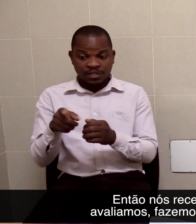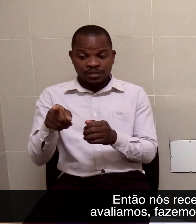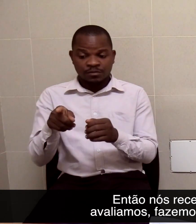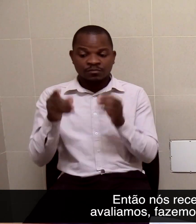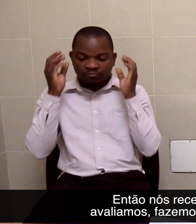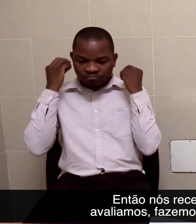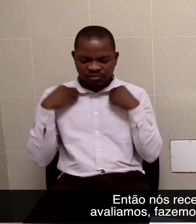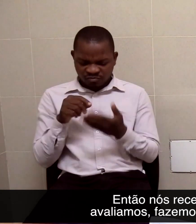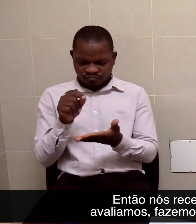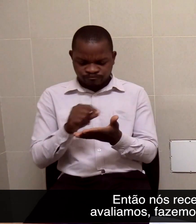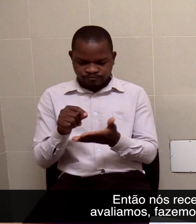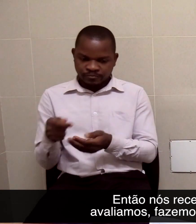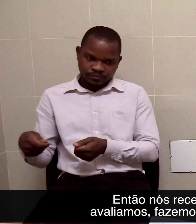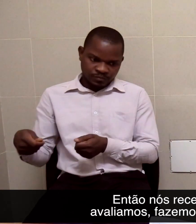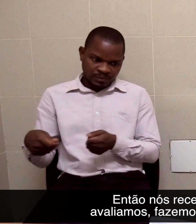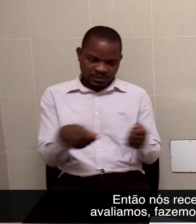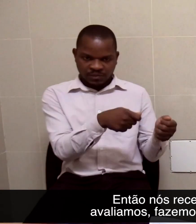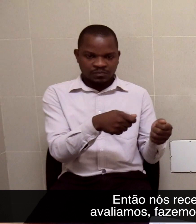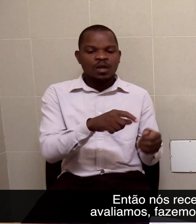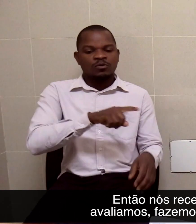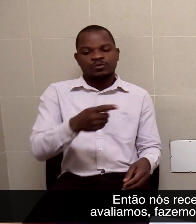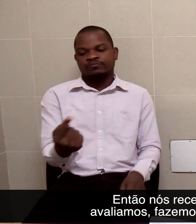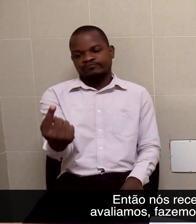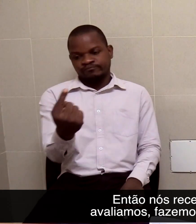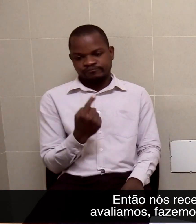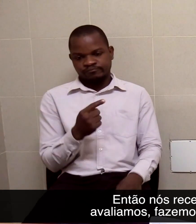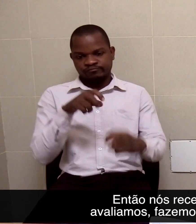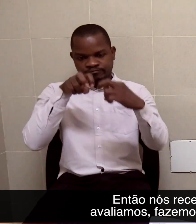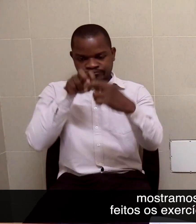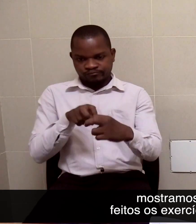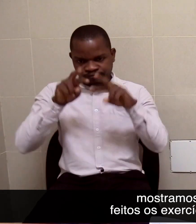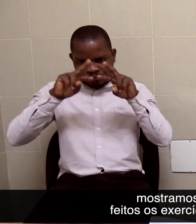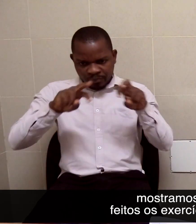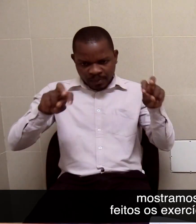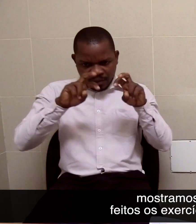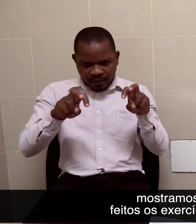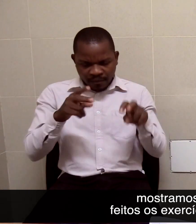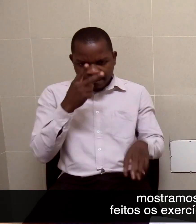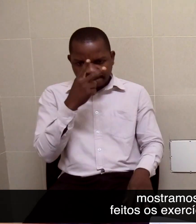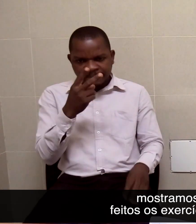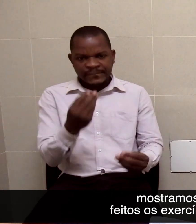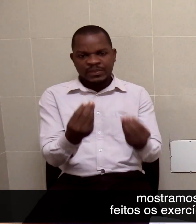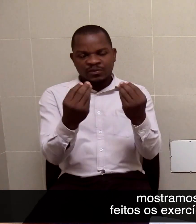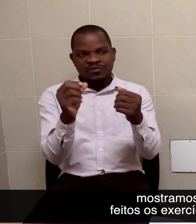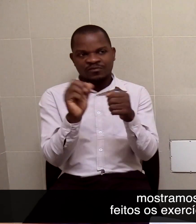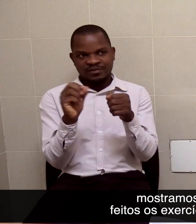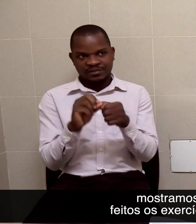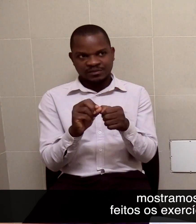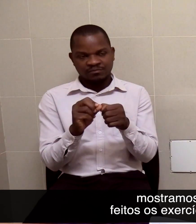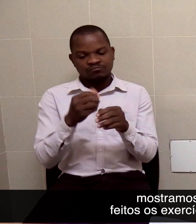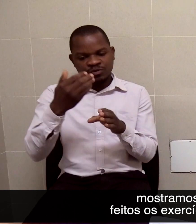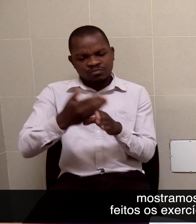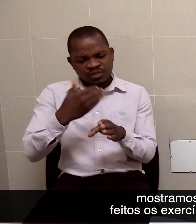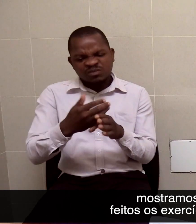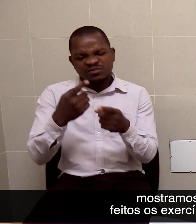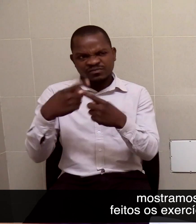esses casos, avaliamos, fizemos a primeira intervenção, mostramos como é que tem que ser feitos os